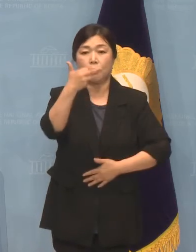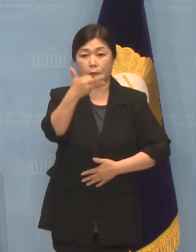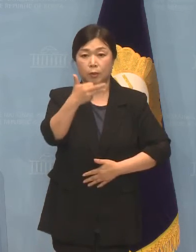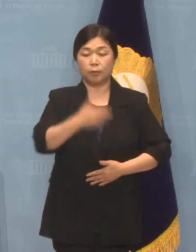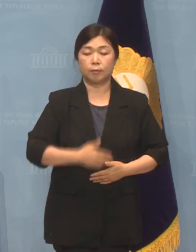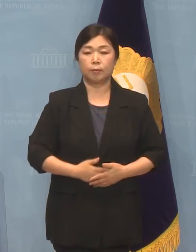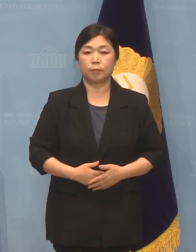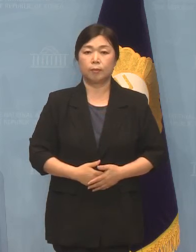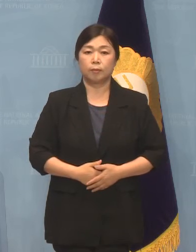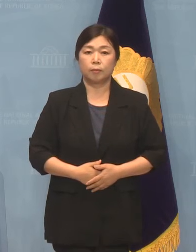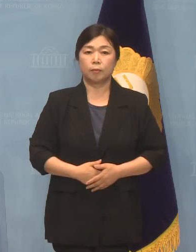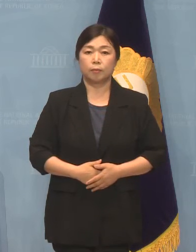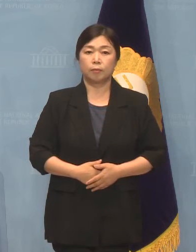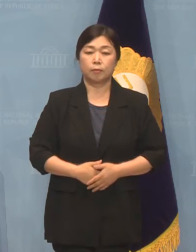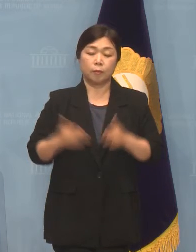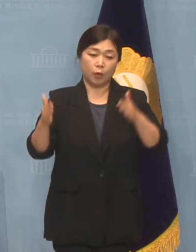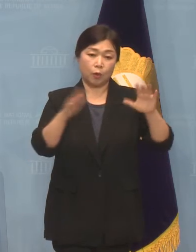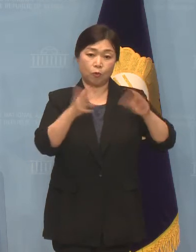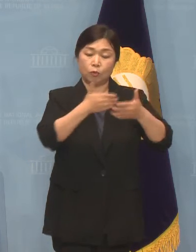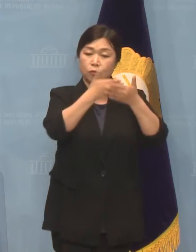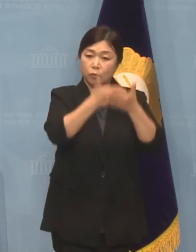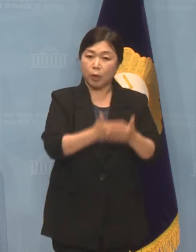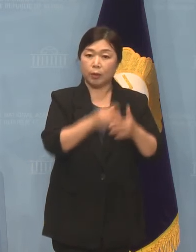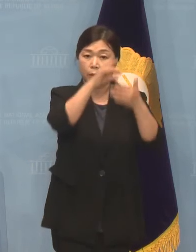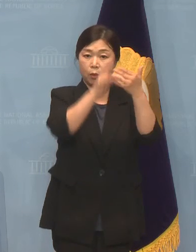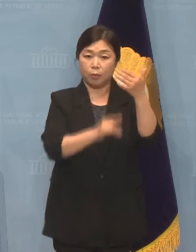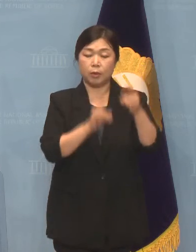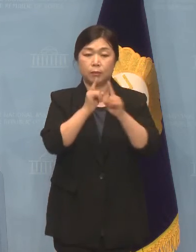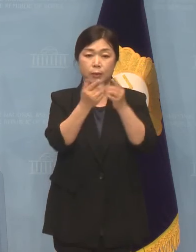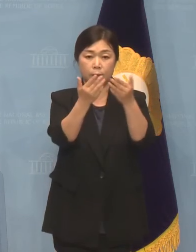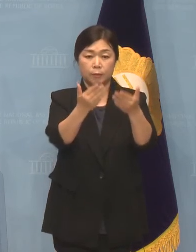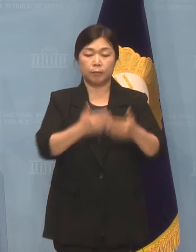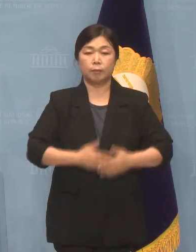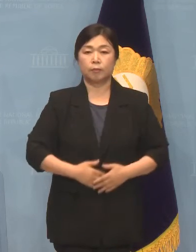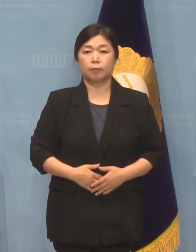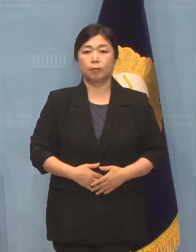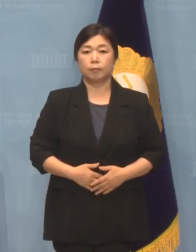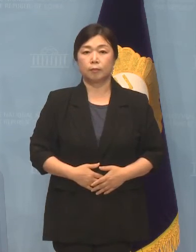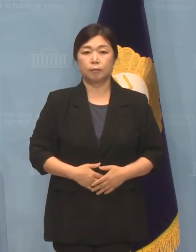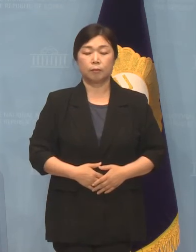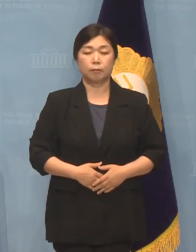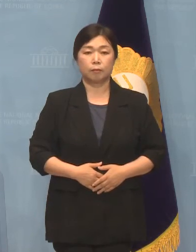18건입니다. 다음 국회 주요 일정입니다.